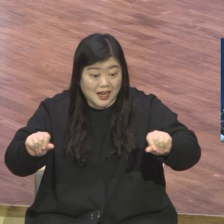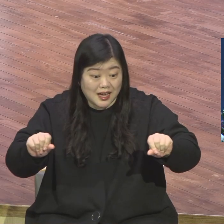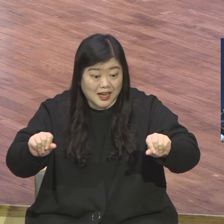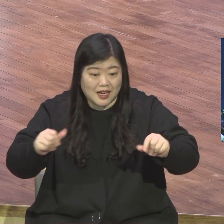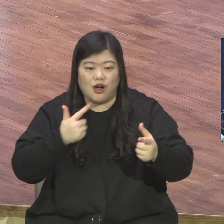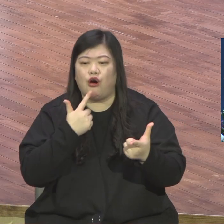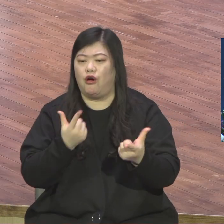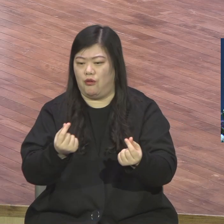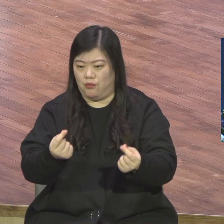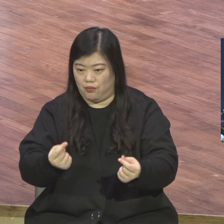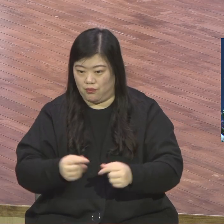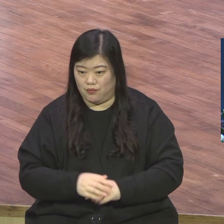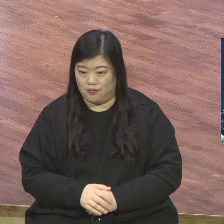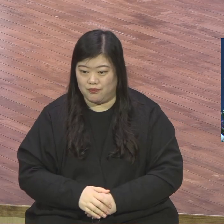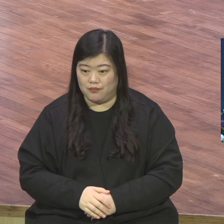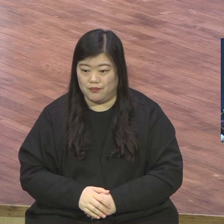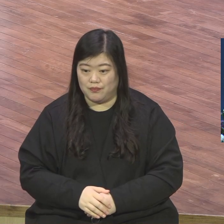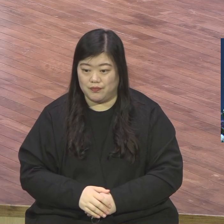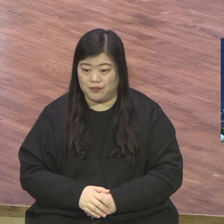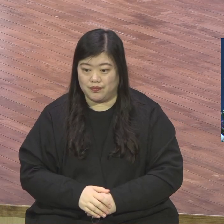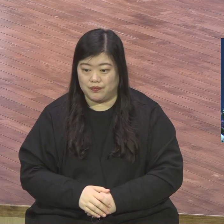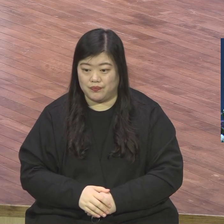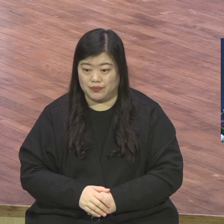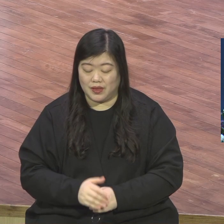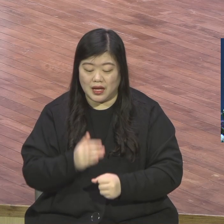단순히 지식적으로만 알고 있으면